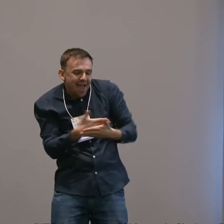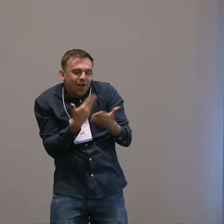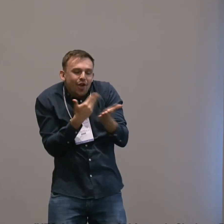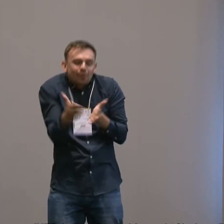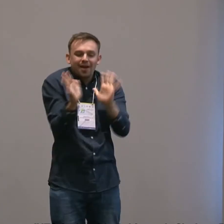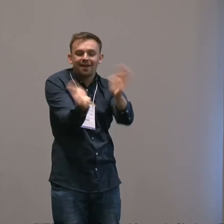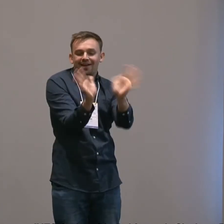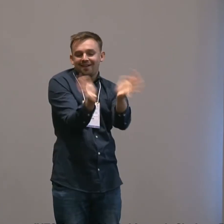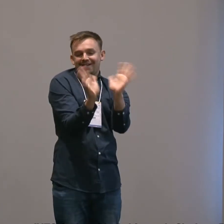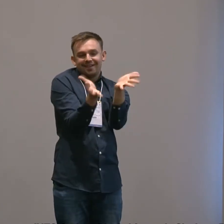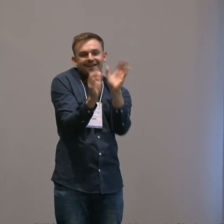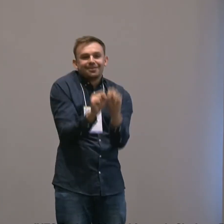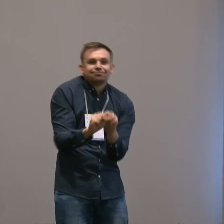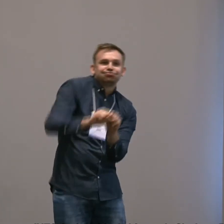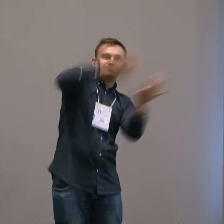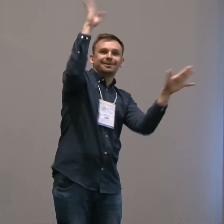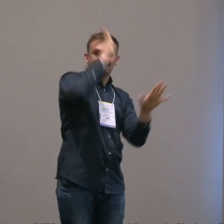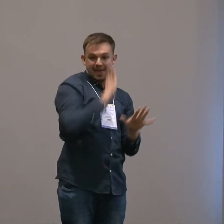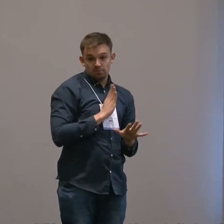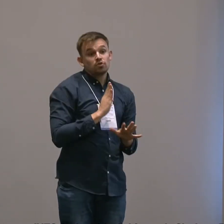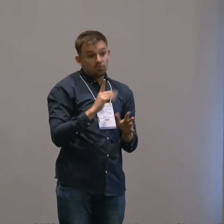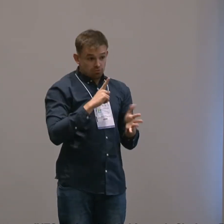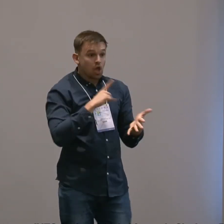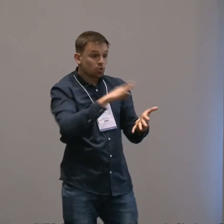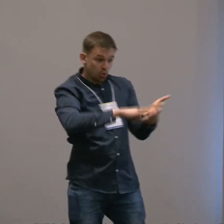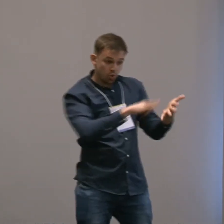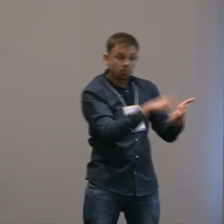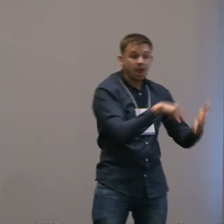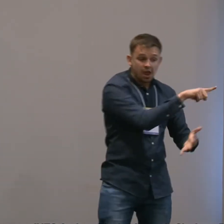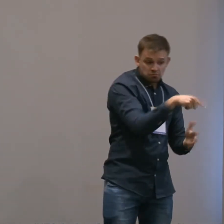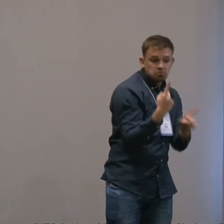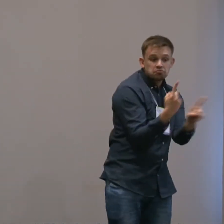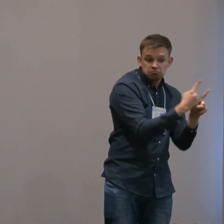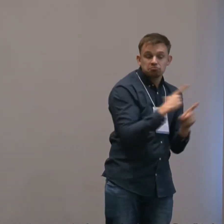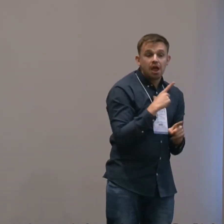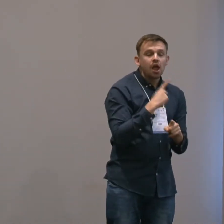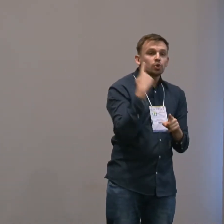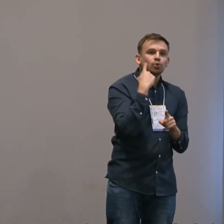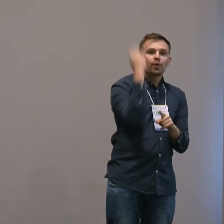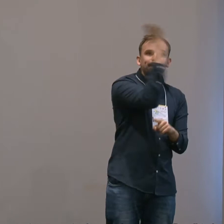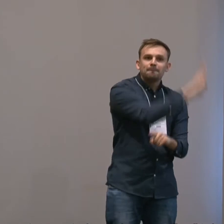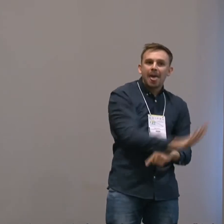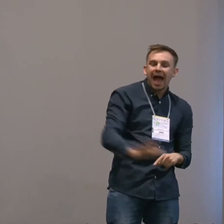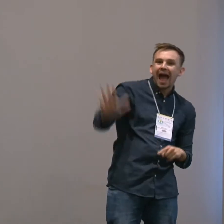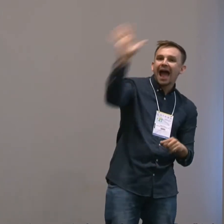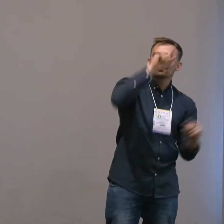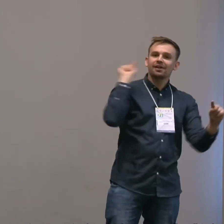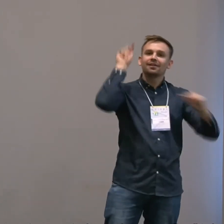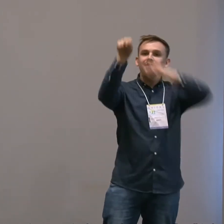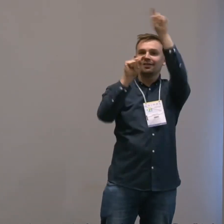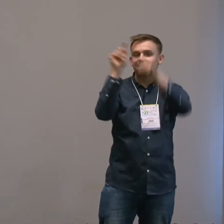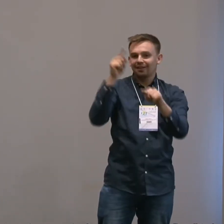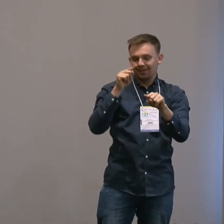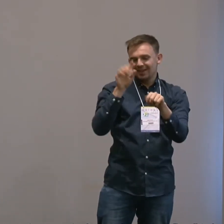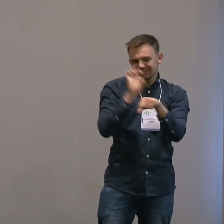e vamos dizer que o Ines é o berçário da língua de sinais do Brasil os documentos encontrados revelam que no Brasil todo